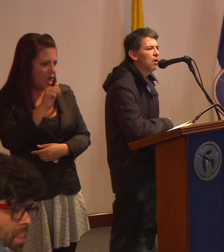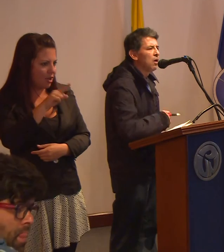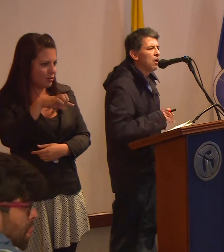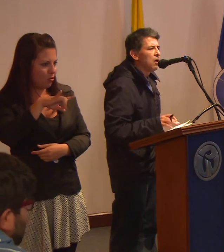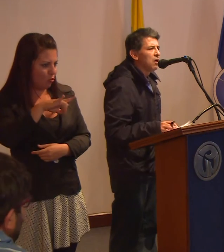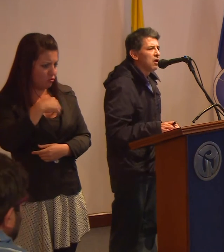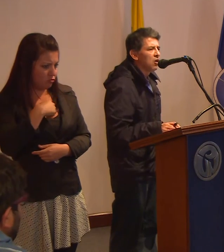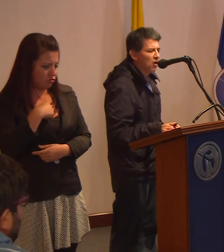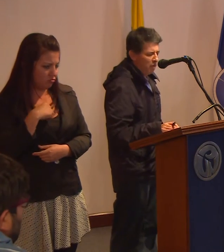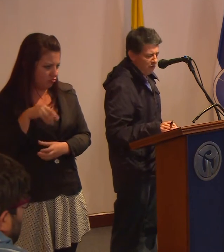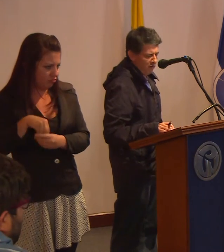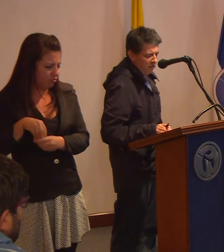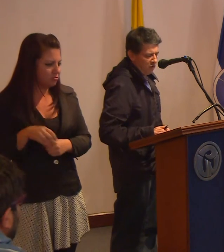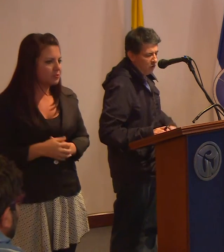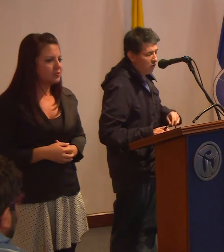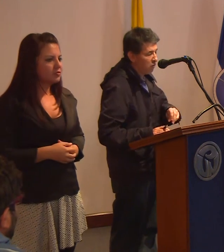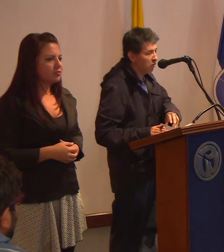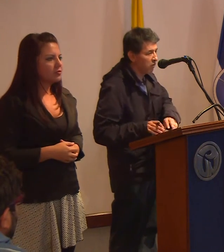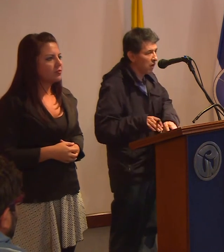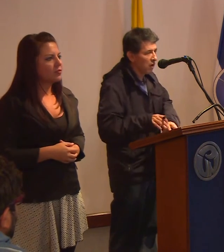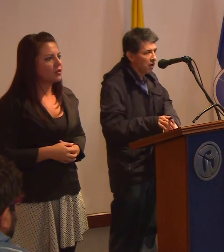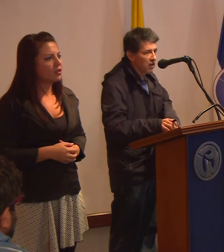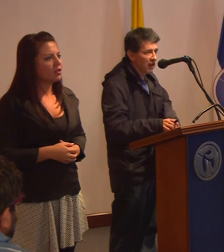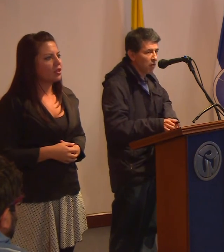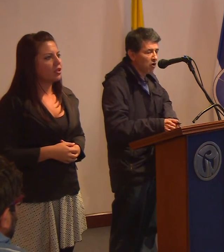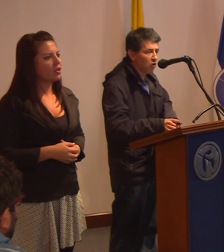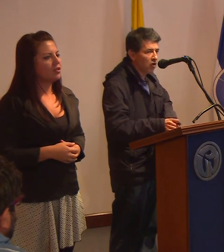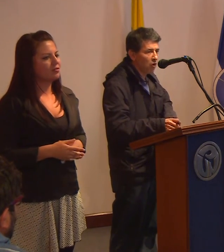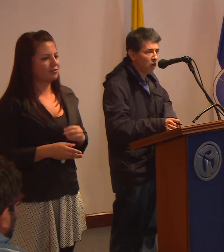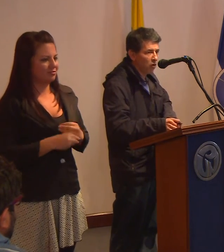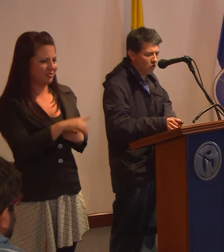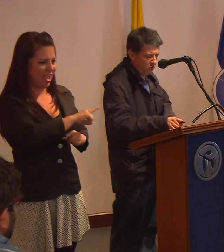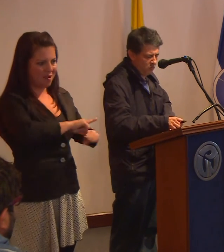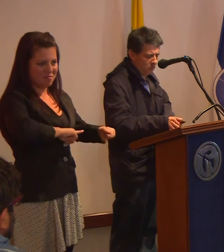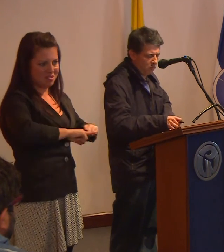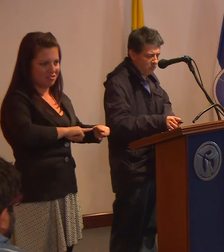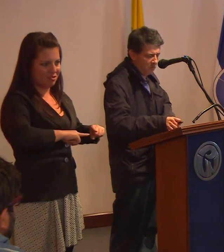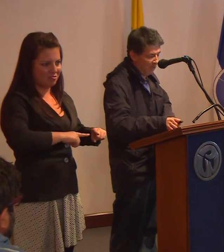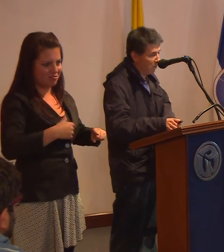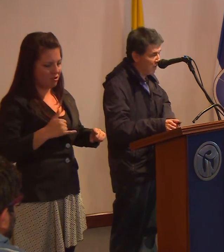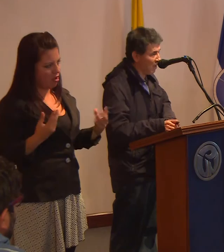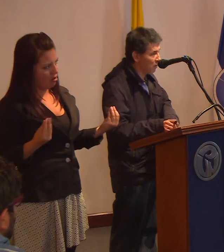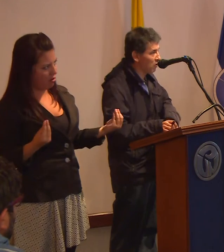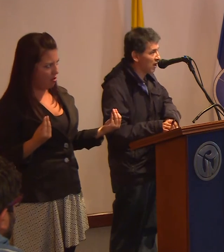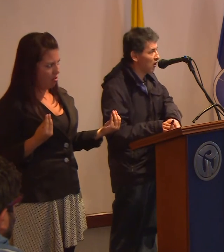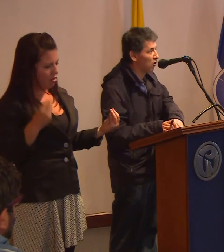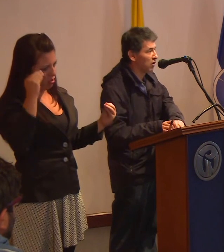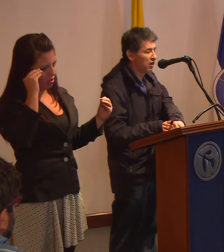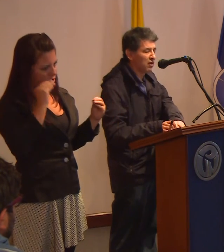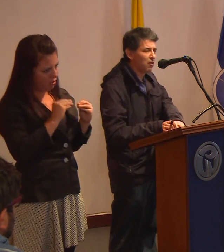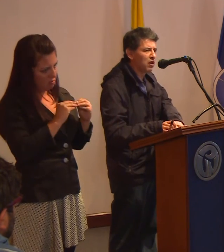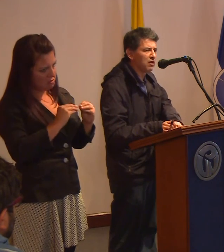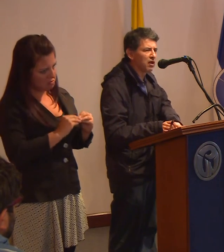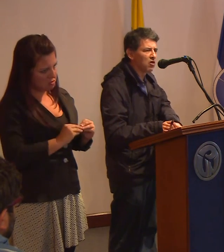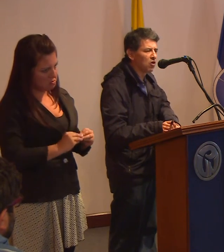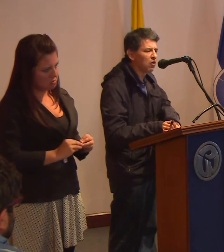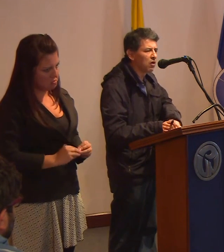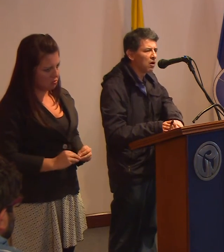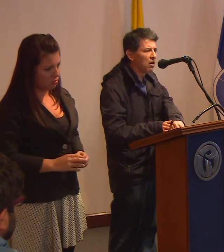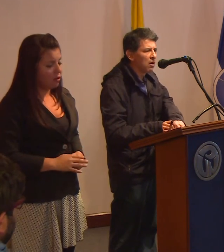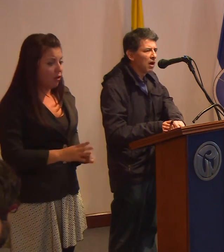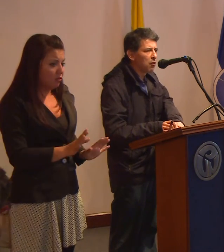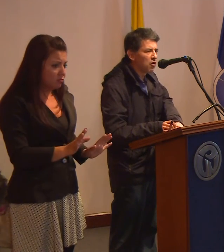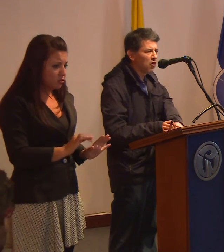y con la administración llegamos a unos acuerdos y también tenemos que reconocer que esta